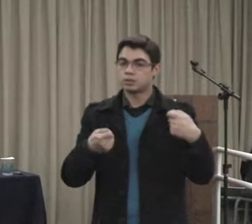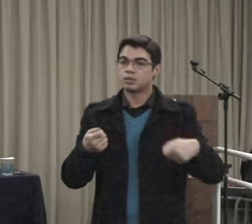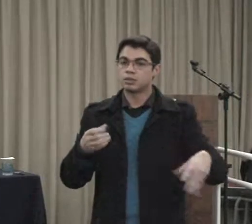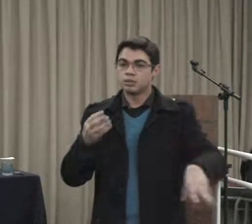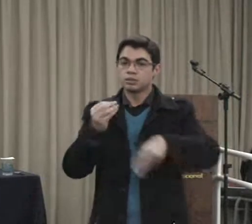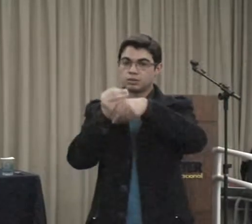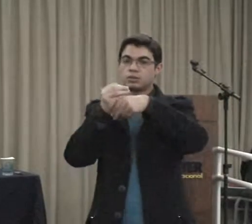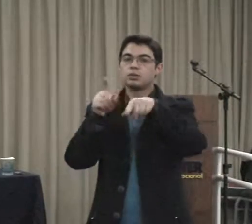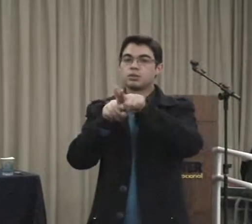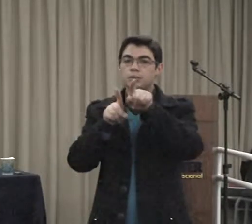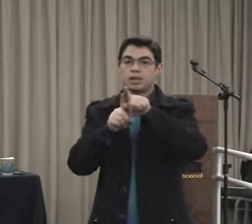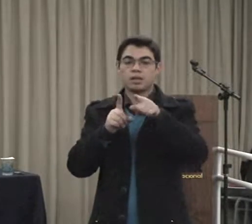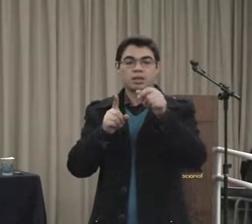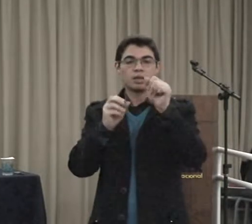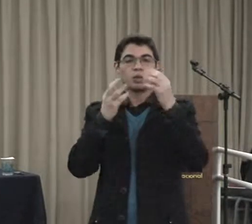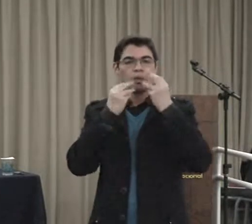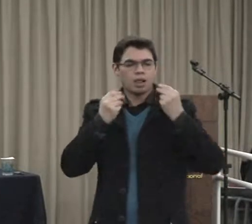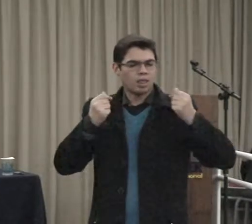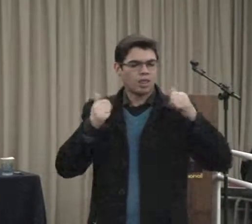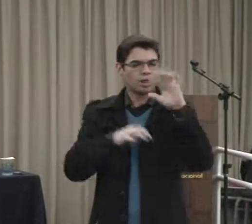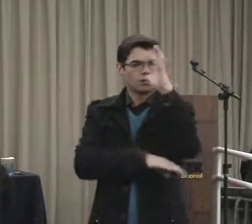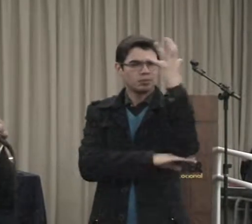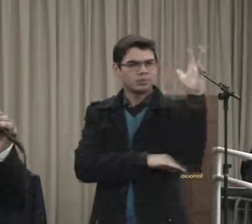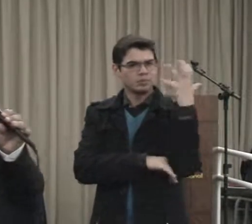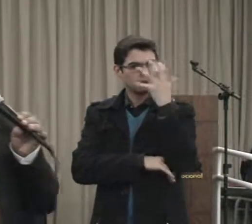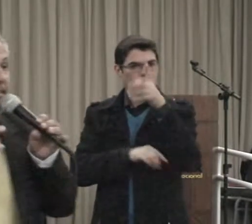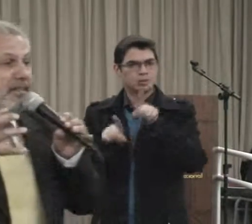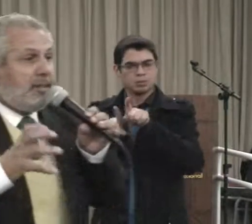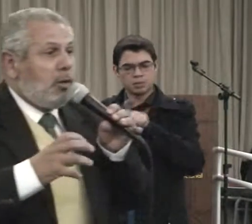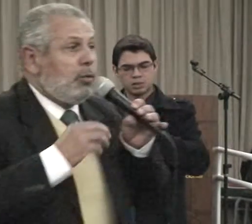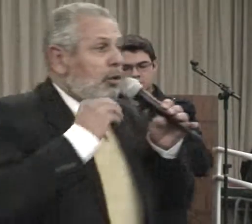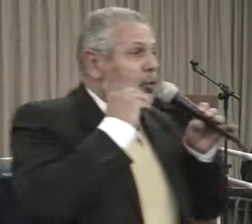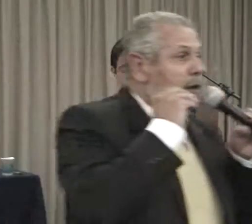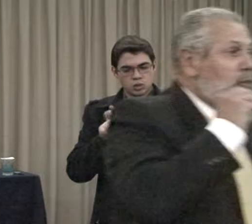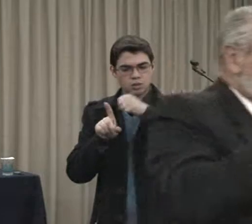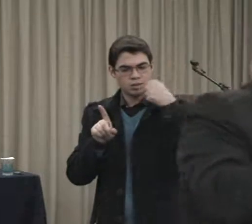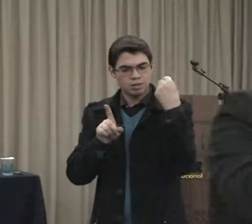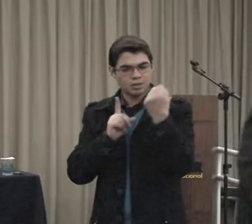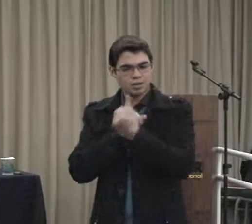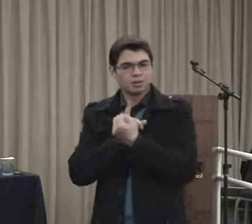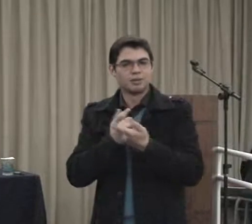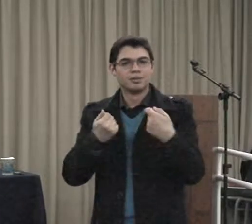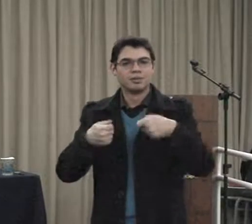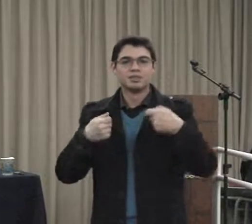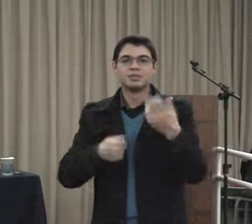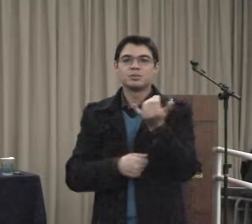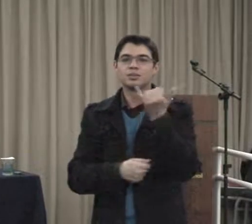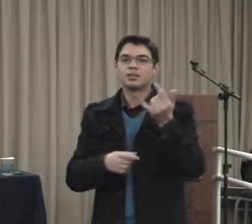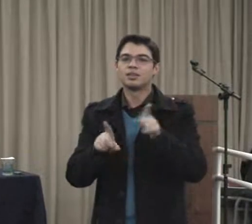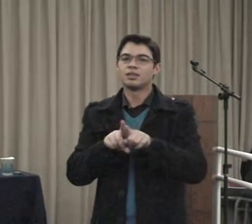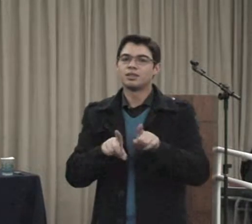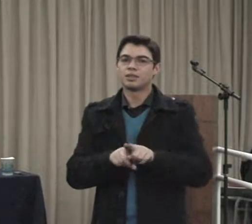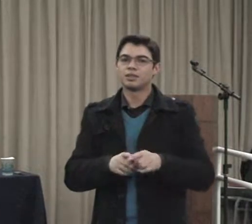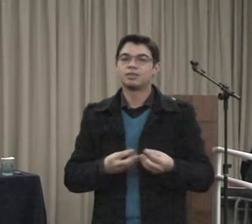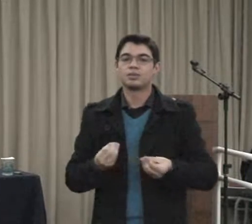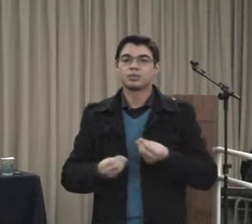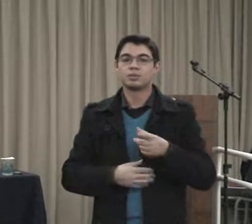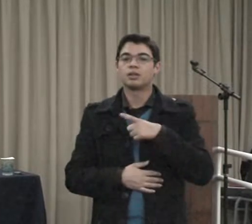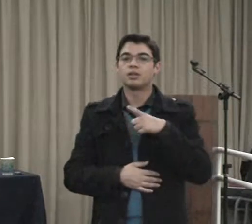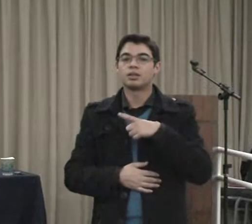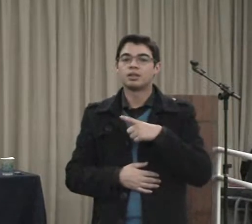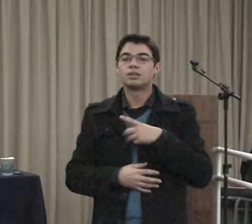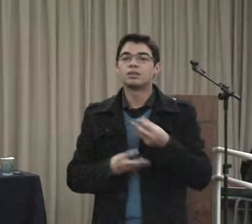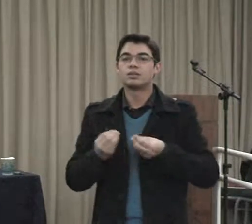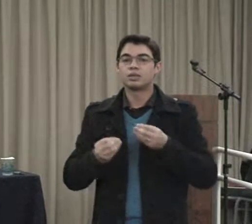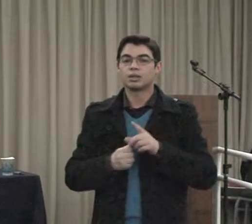qualidade ambiental e equidade social. É uma medição de um resultado triplo. E quando ela tem esse